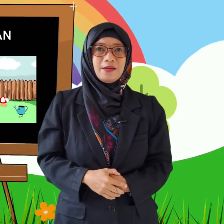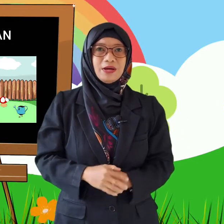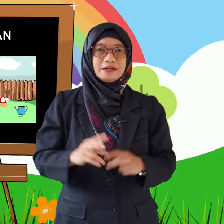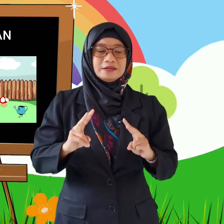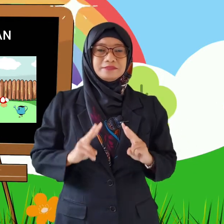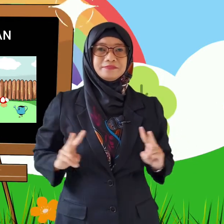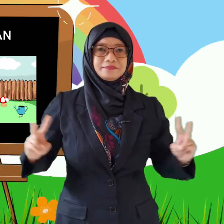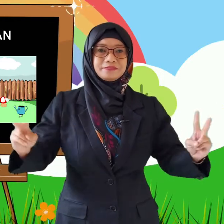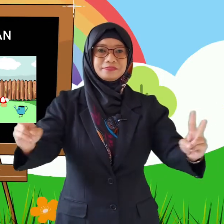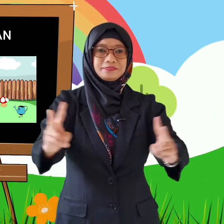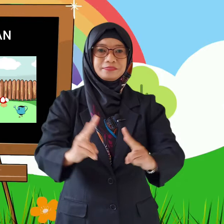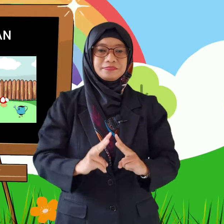Halaman.